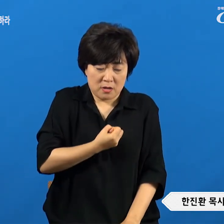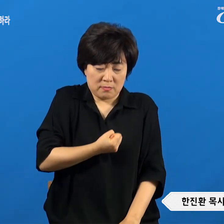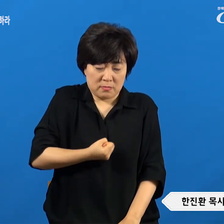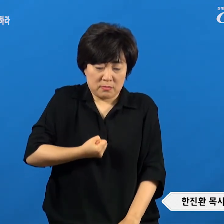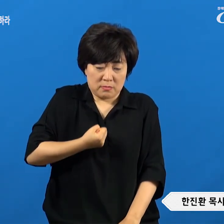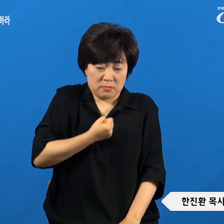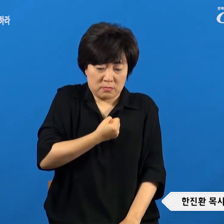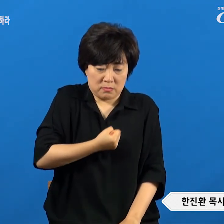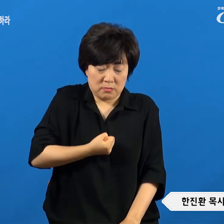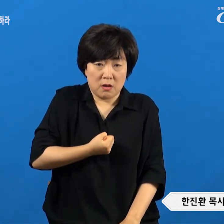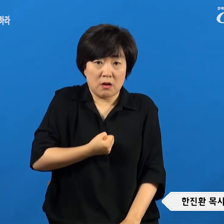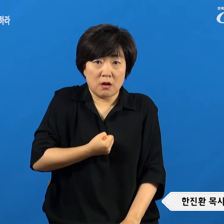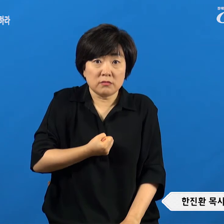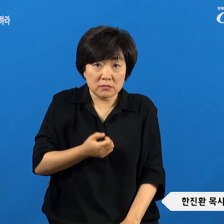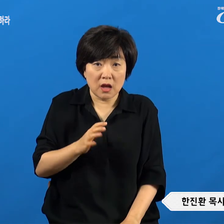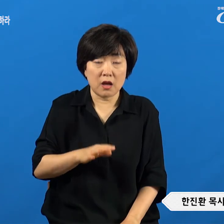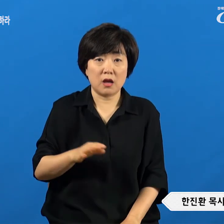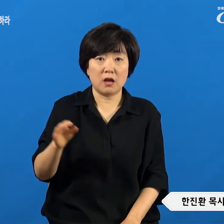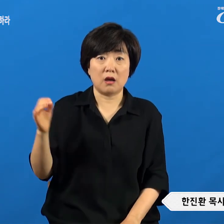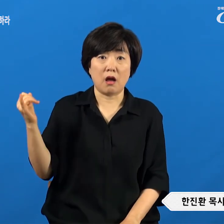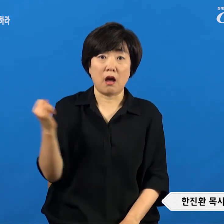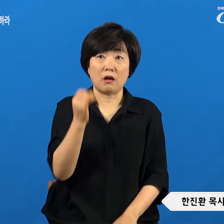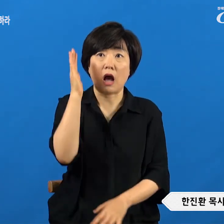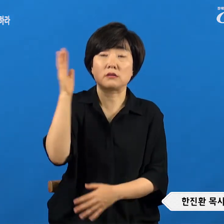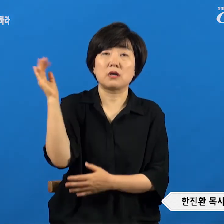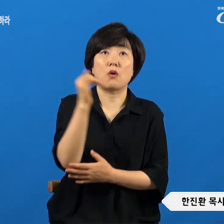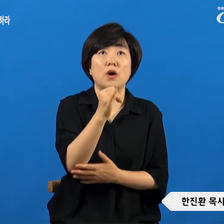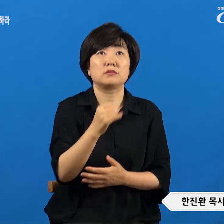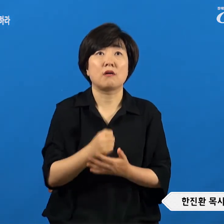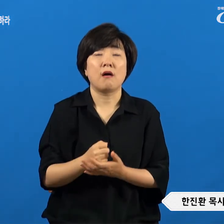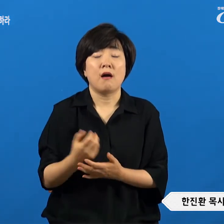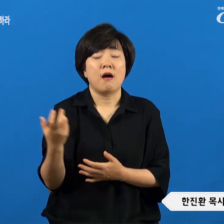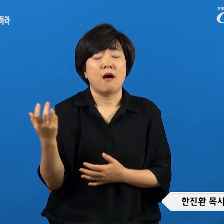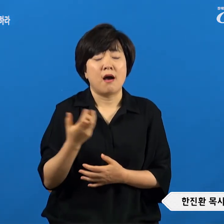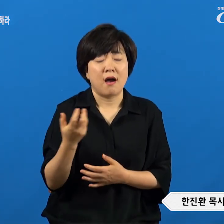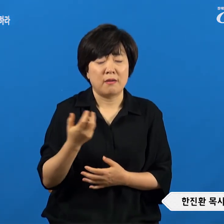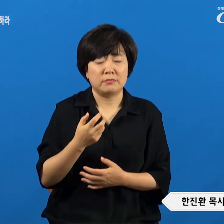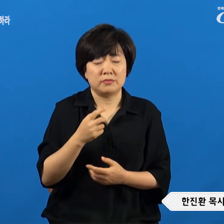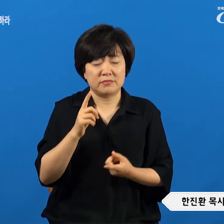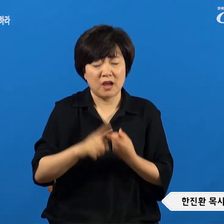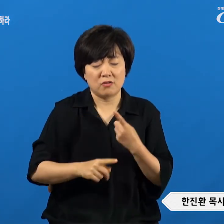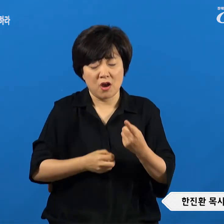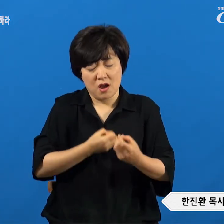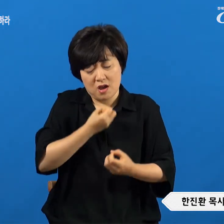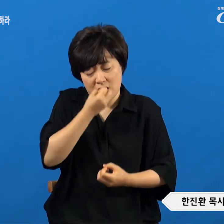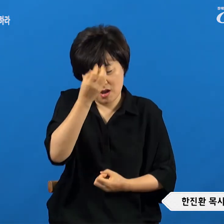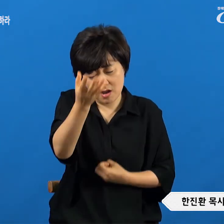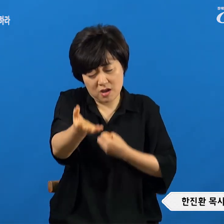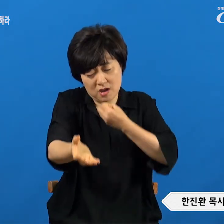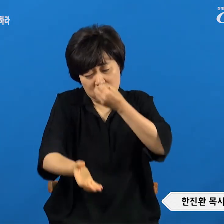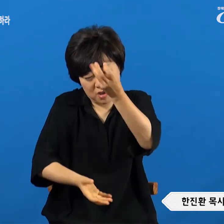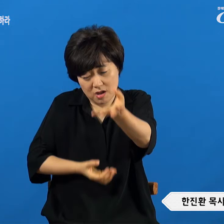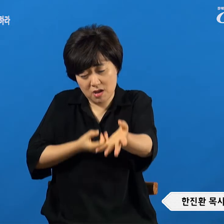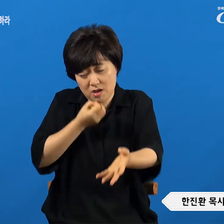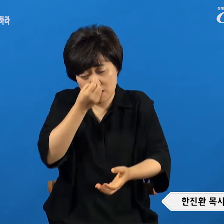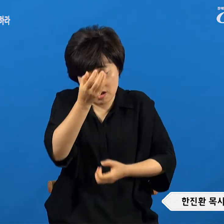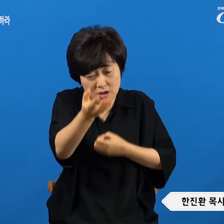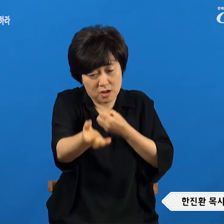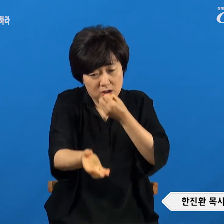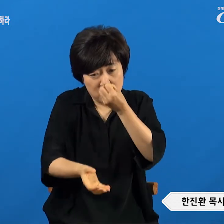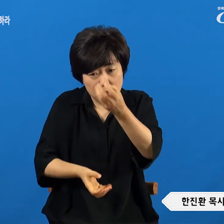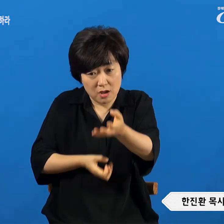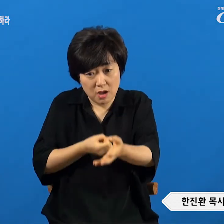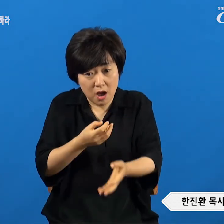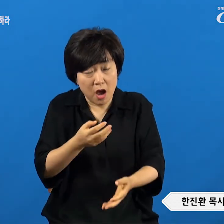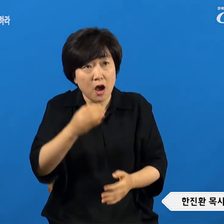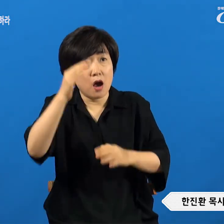그런데 강사가 와서 이 강단 위에서 아픔을 있는 대로 다 쏟아놓고 얘기를 하니까 자기도